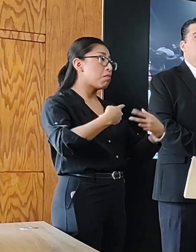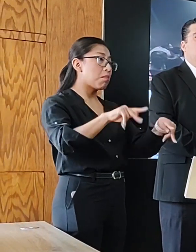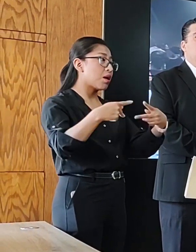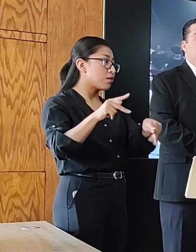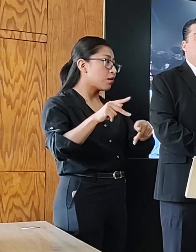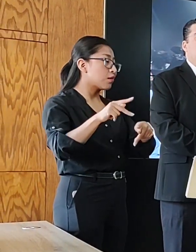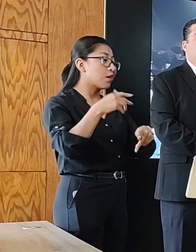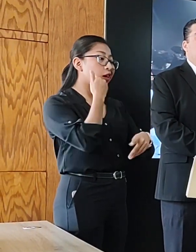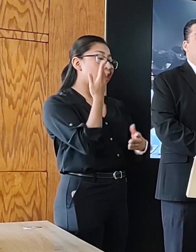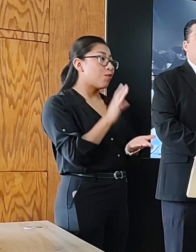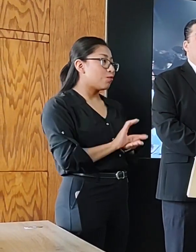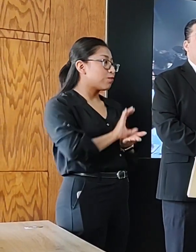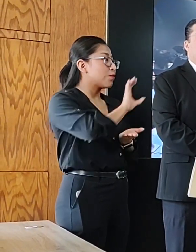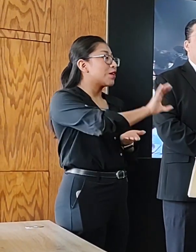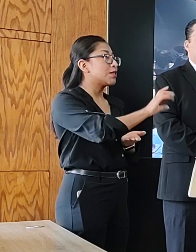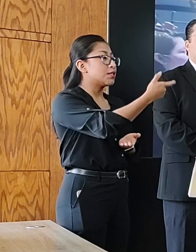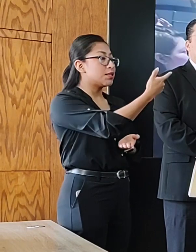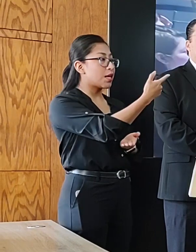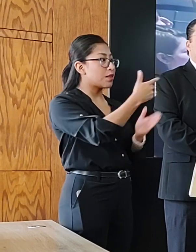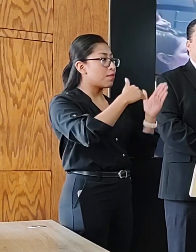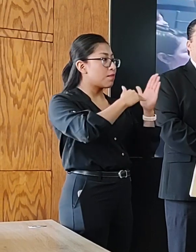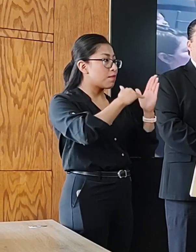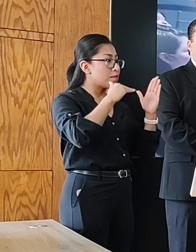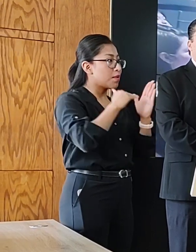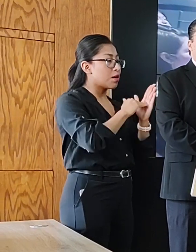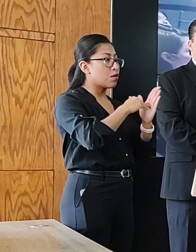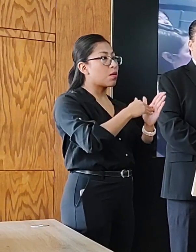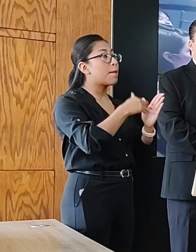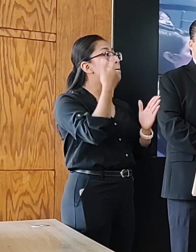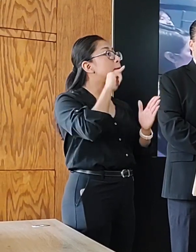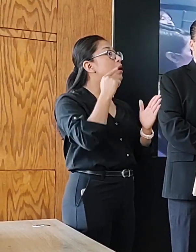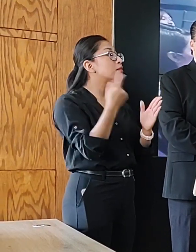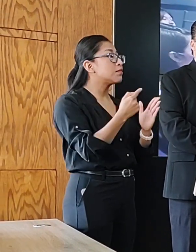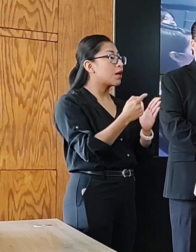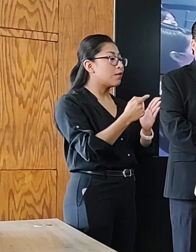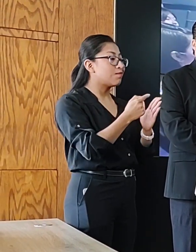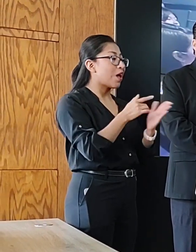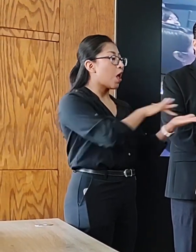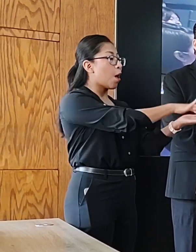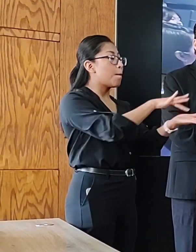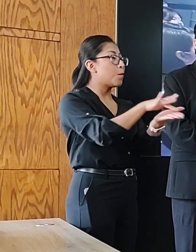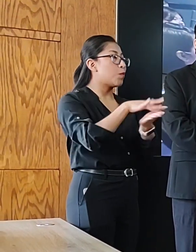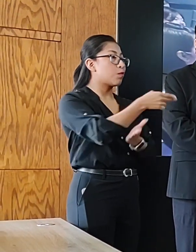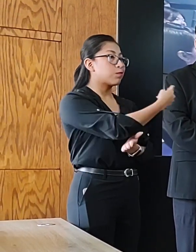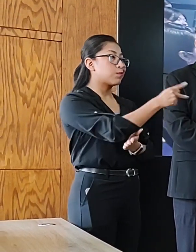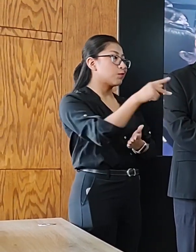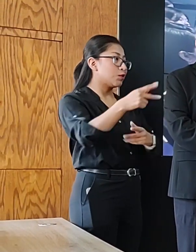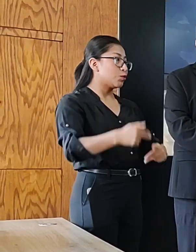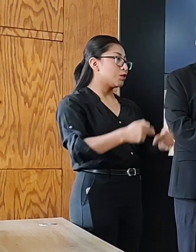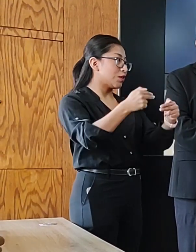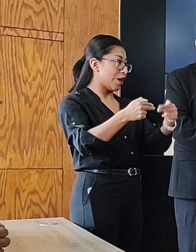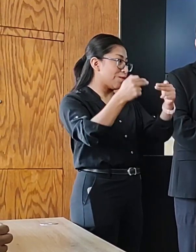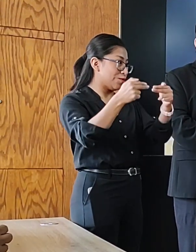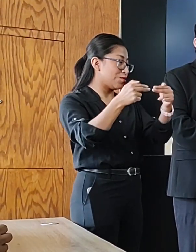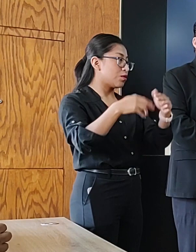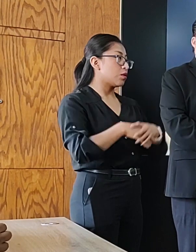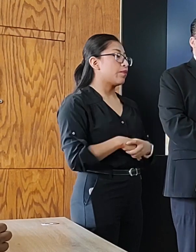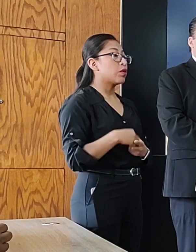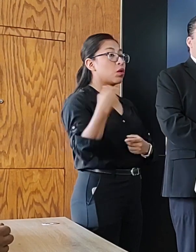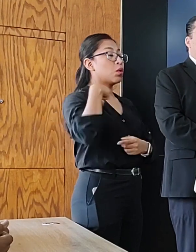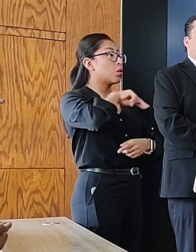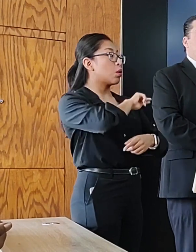invirtiendo 7 millones de pesos para dotar y equipar su negocio. A nuestros comerciantes